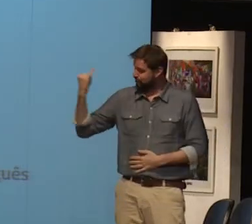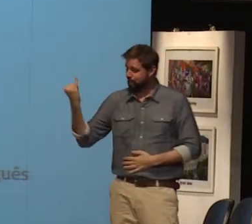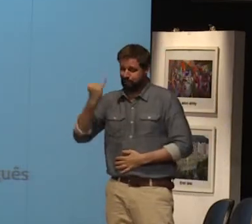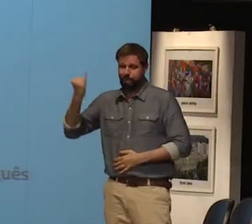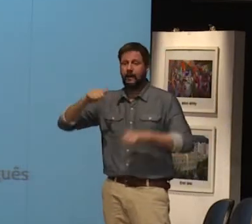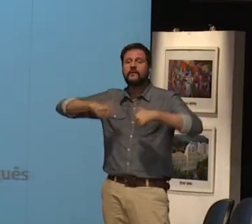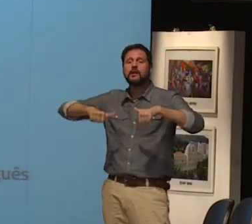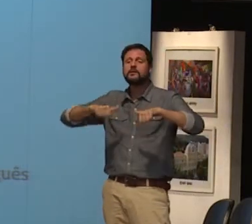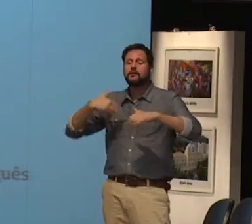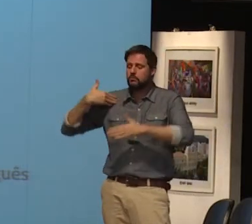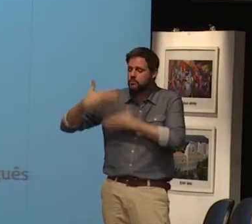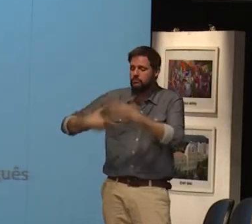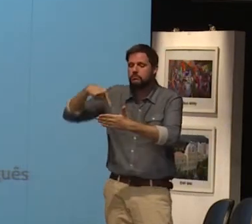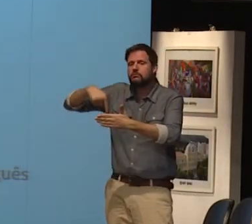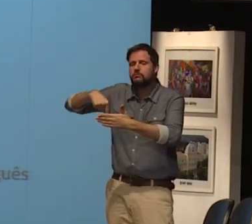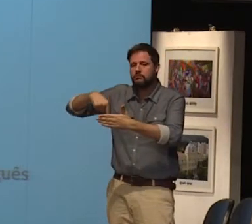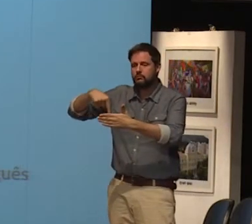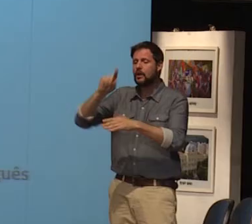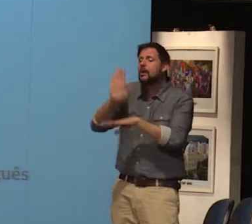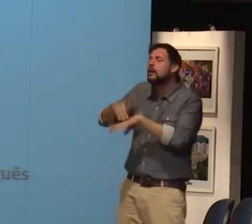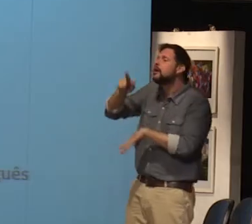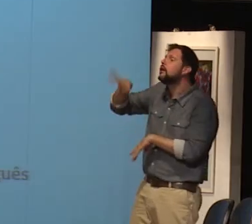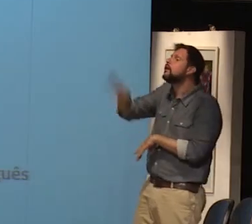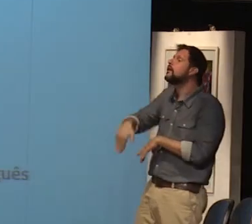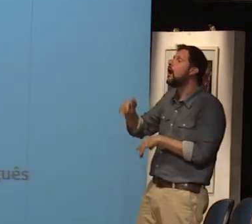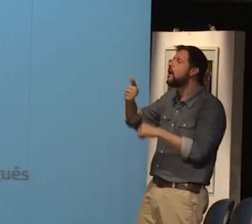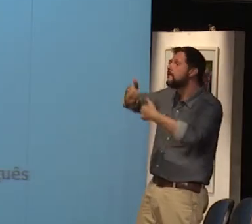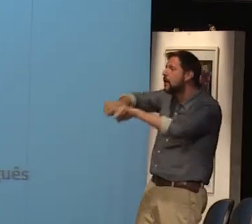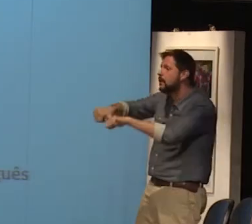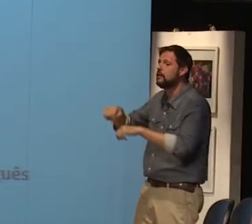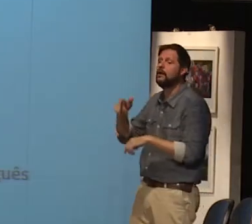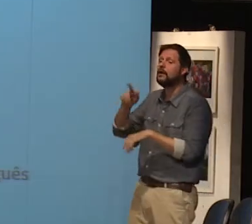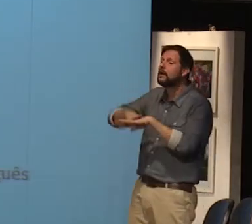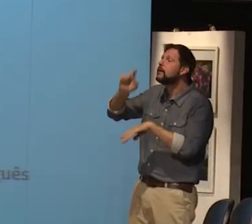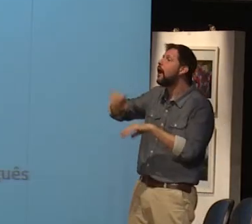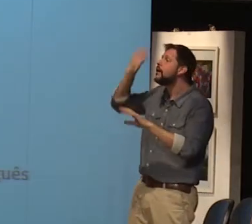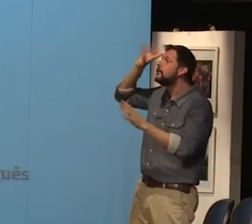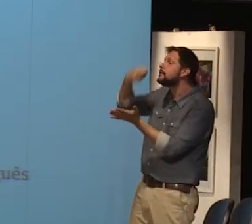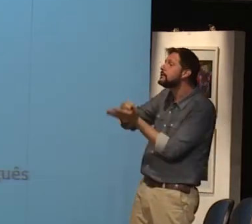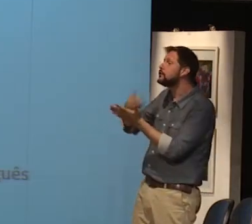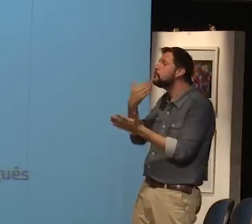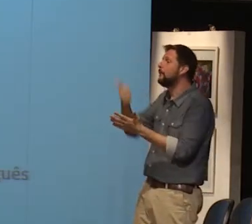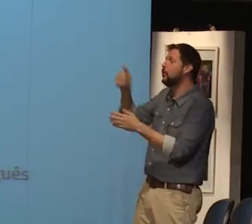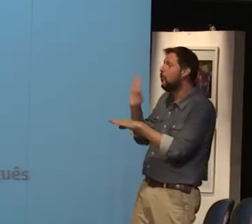de avaliação é muito importante. E esse processo, quem avalia, quem resolve,